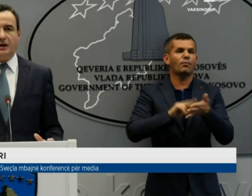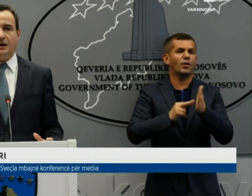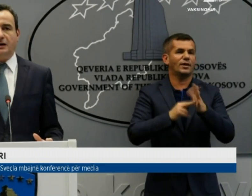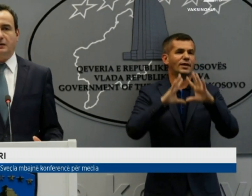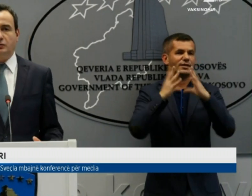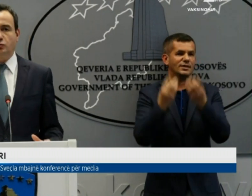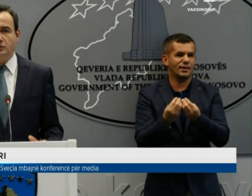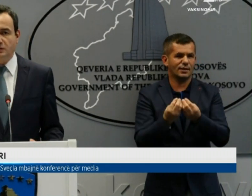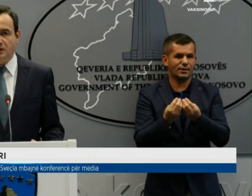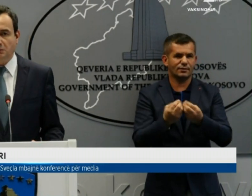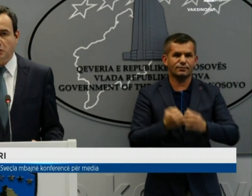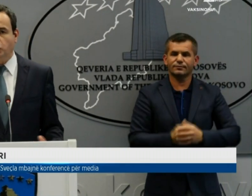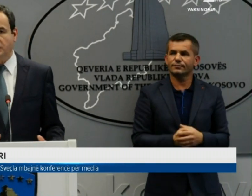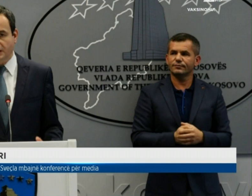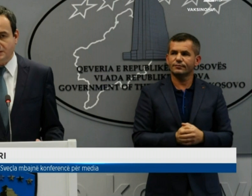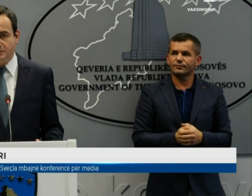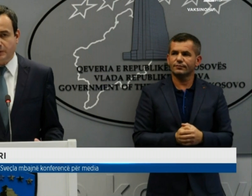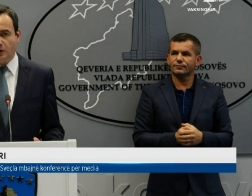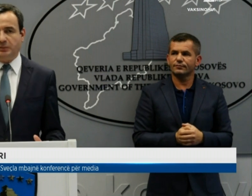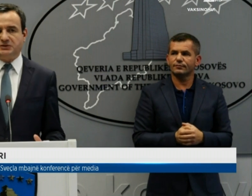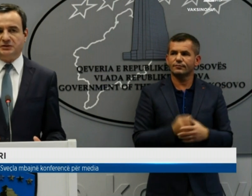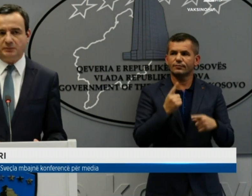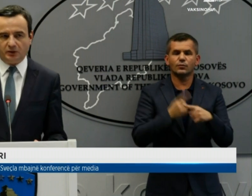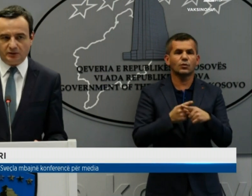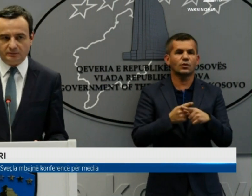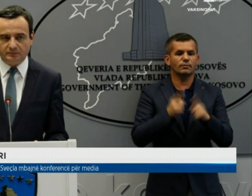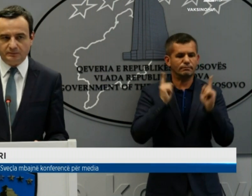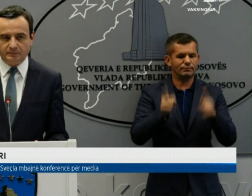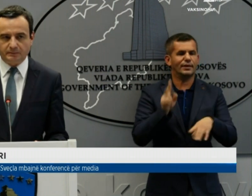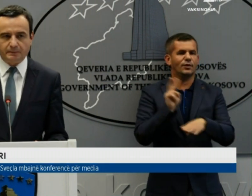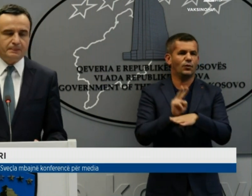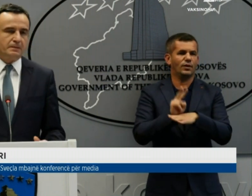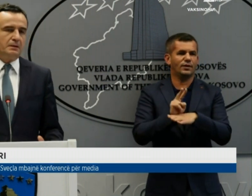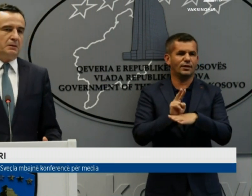Dhe duhet të kemi kujdes për hapat që ndërmarrin.